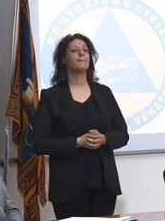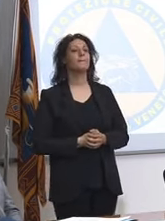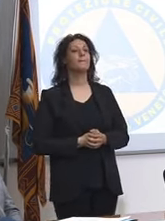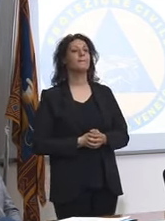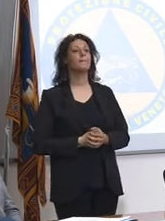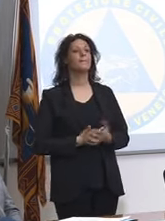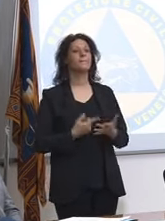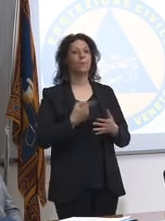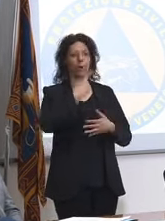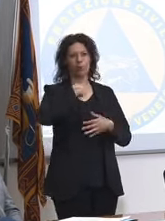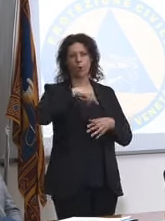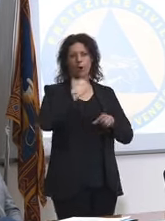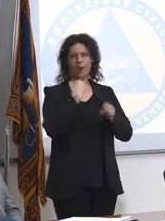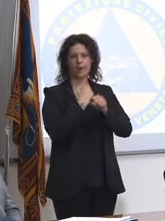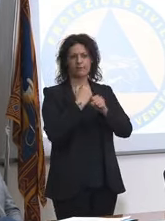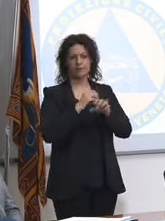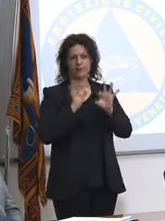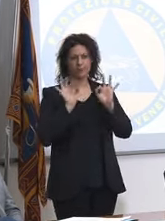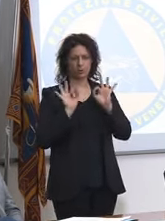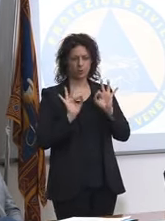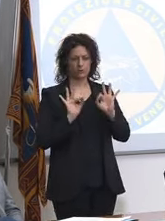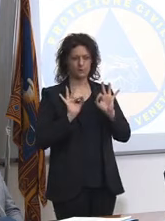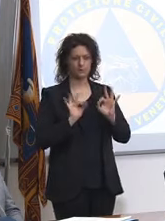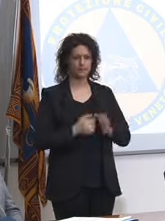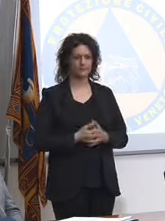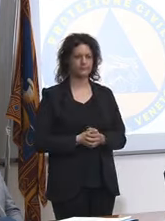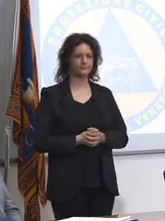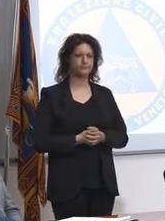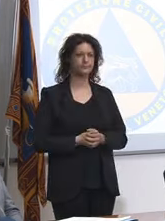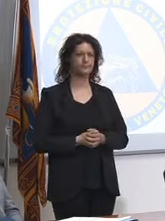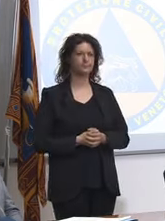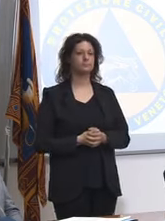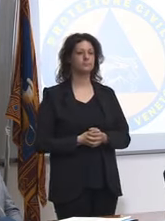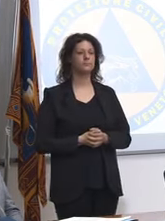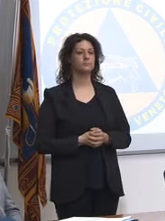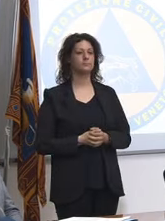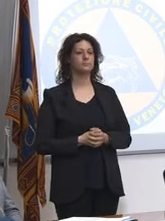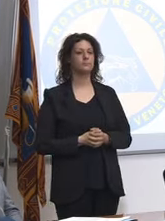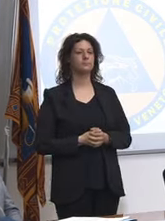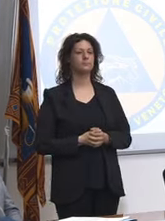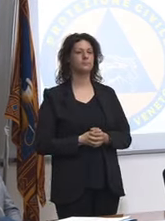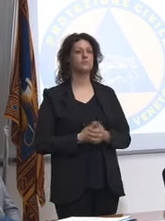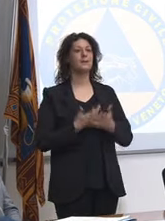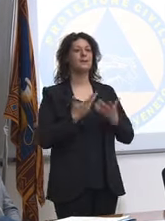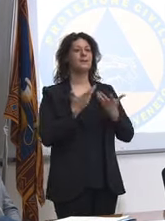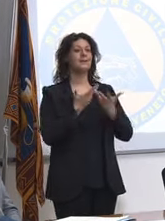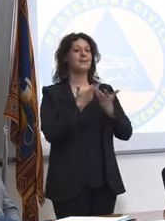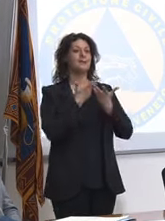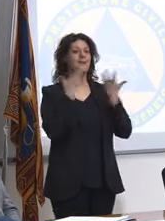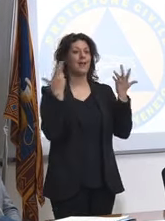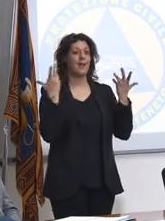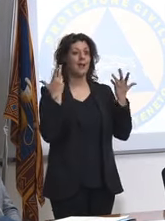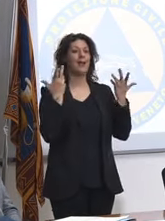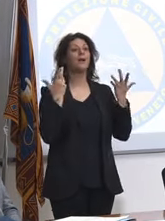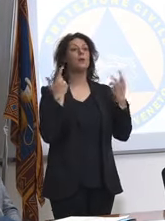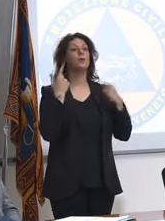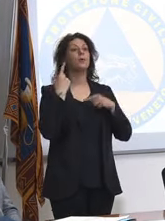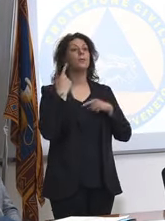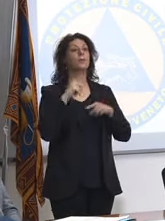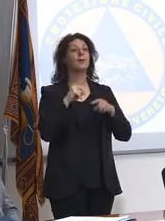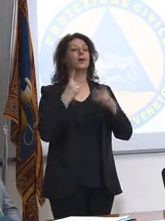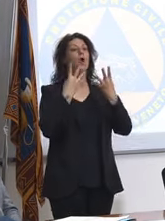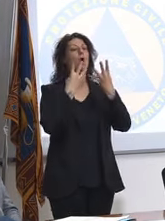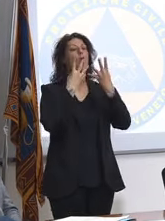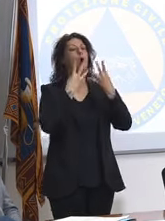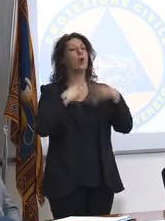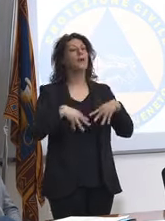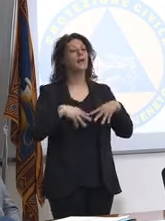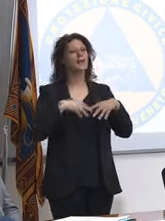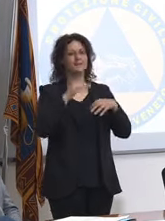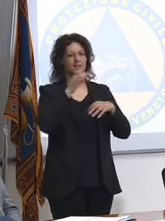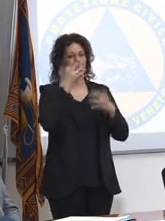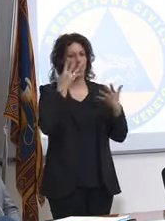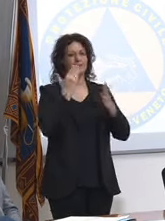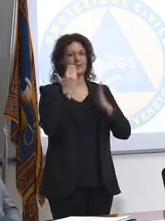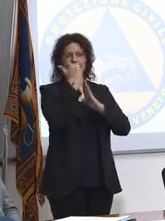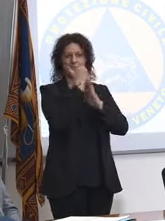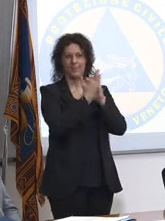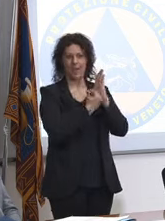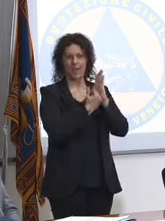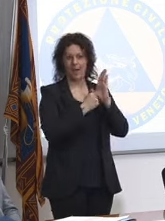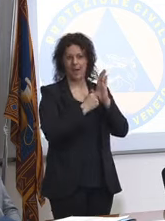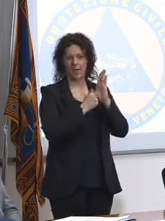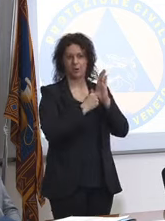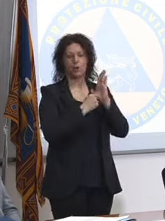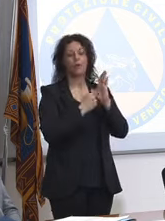di lavorare. È chiaro che la componente organizzativa e di pianificazione deve mettere insieme